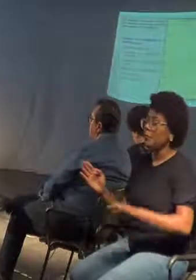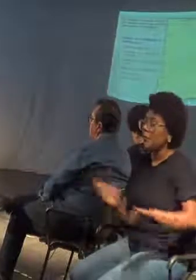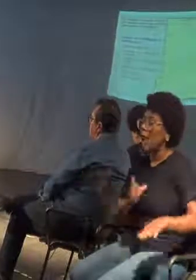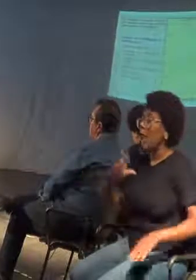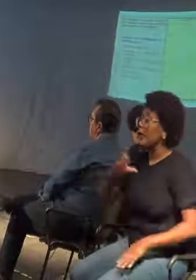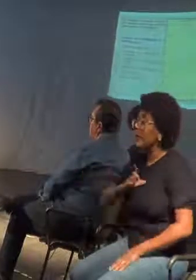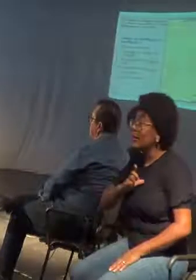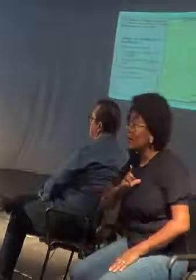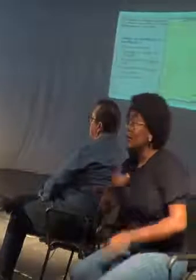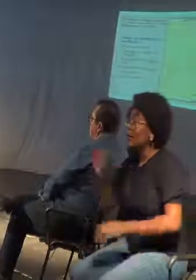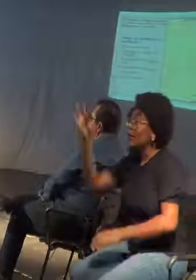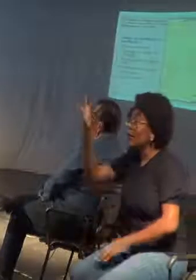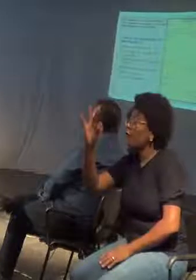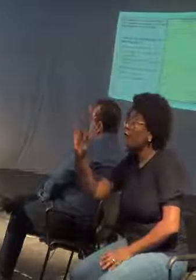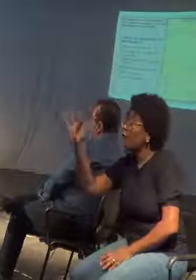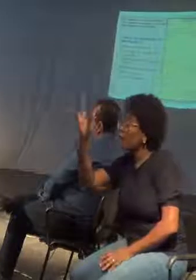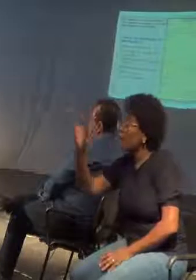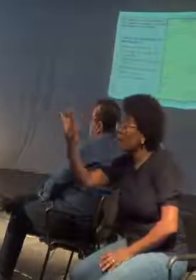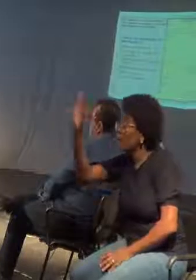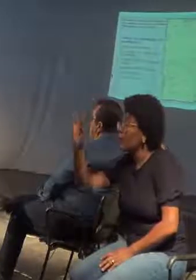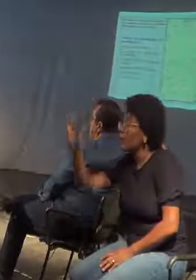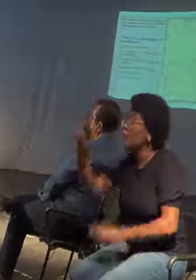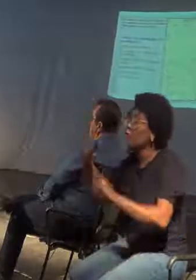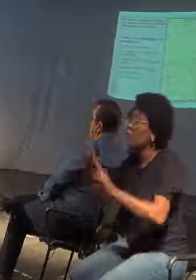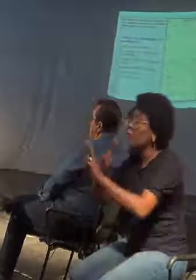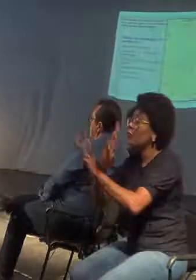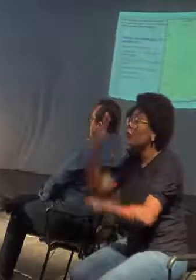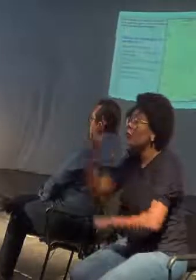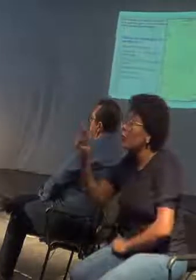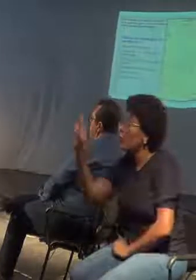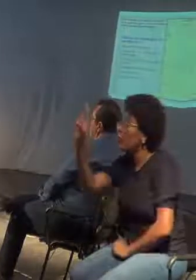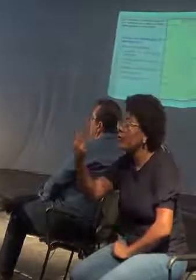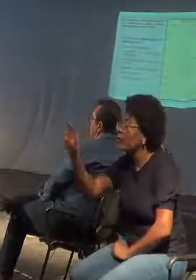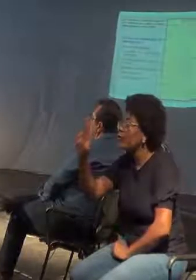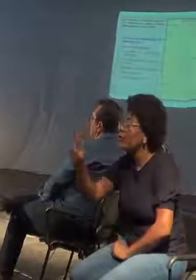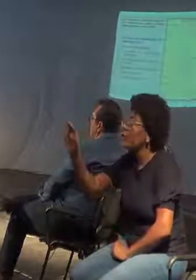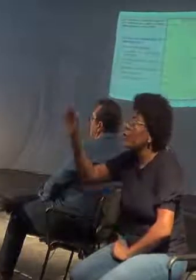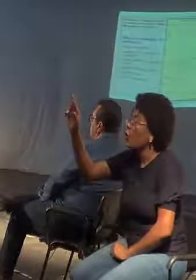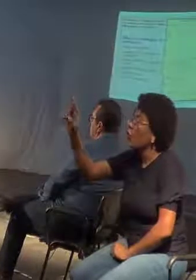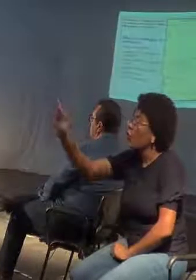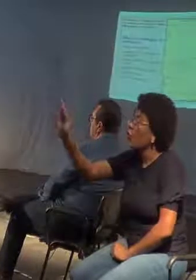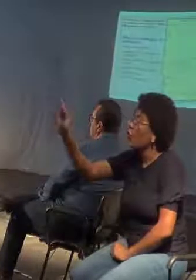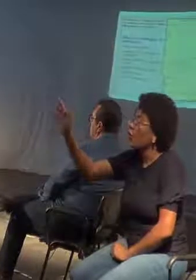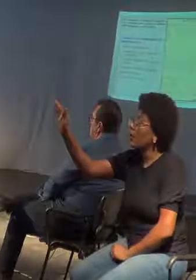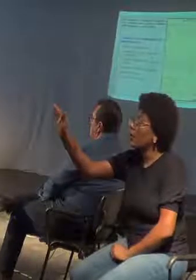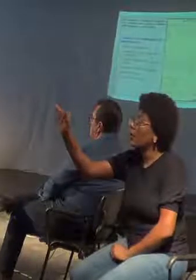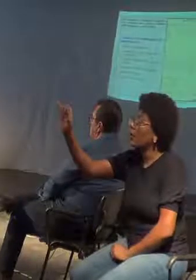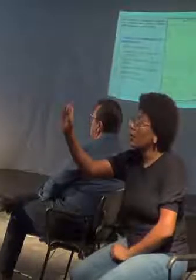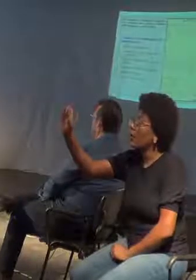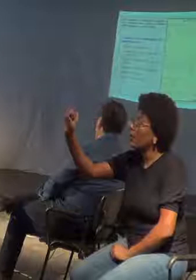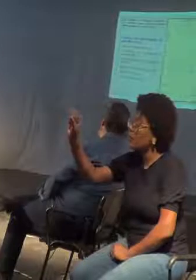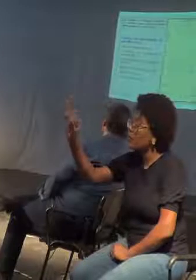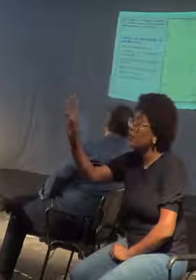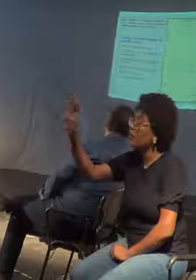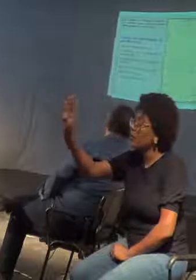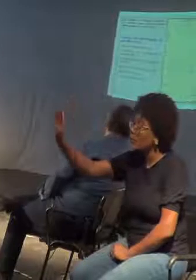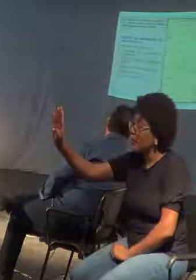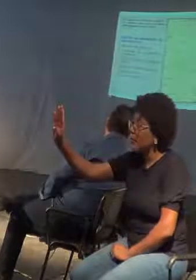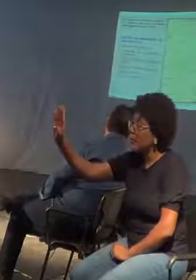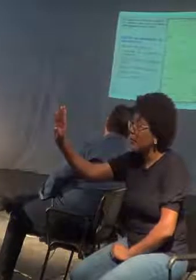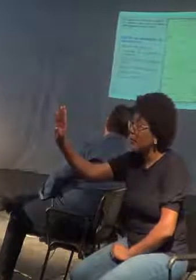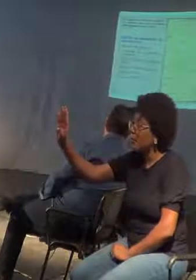né? E toda a região converge nesse sentido. A gente tem o problema da queixa dos alunos que vão daqui